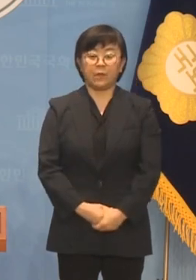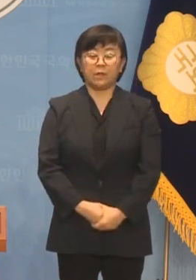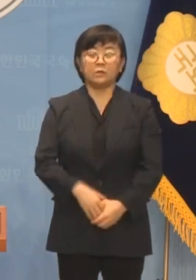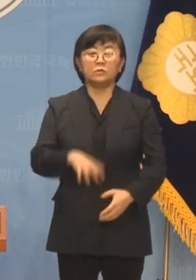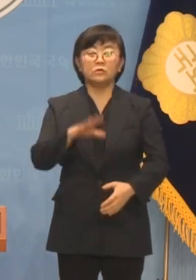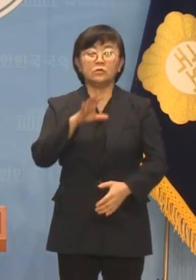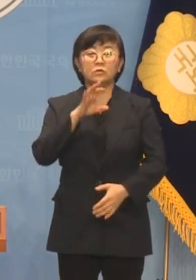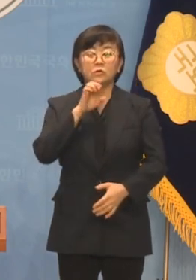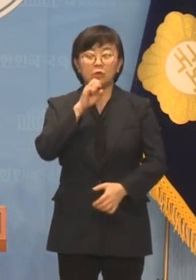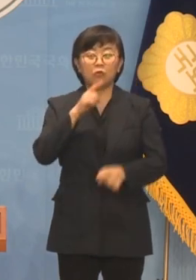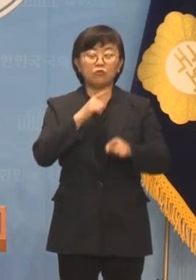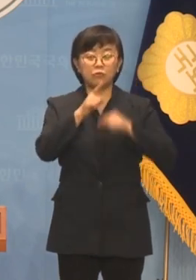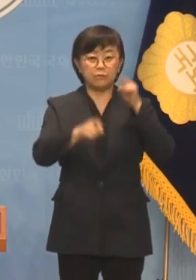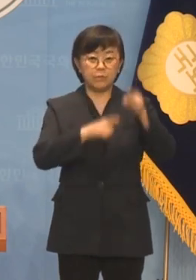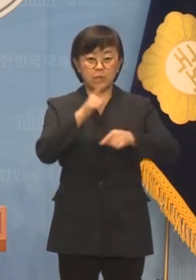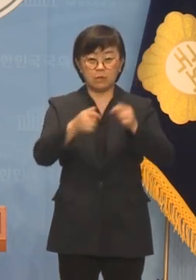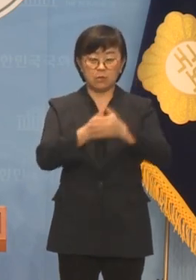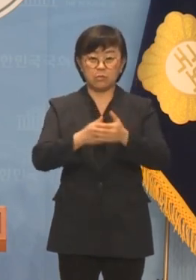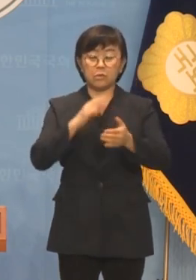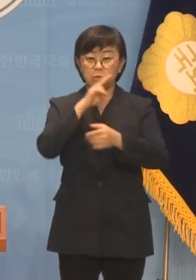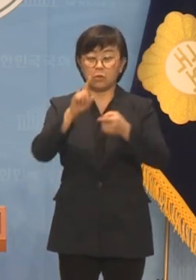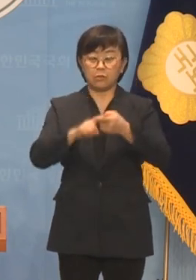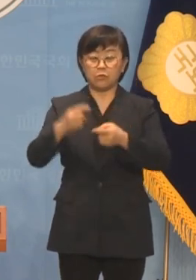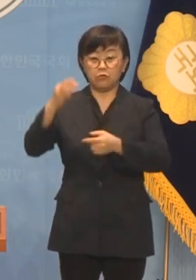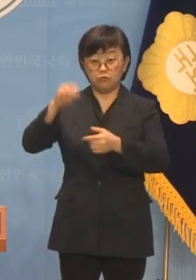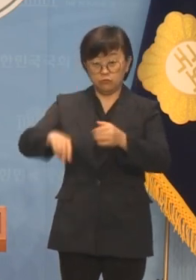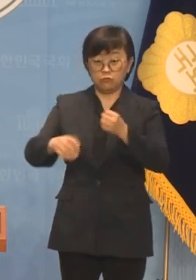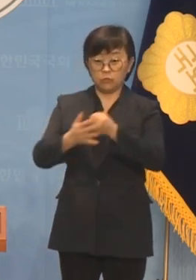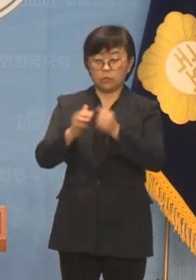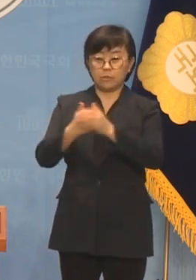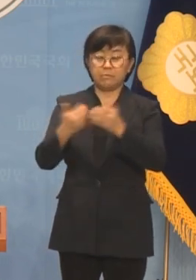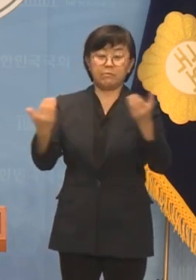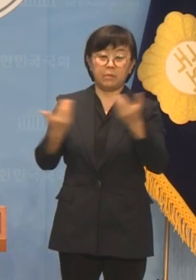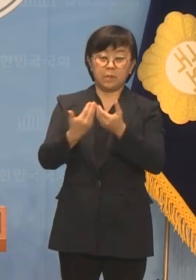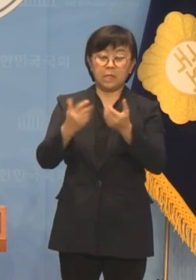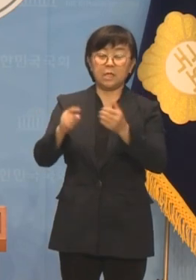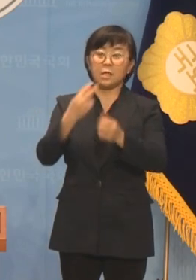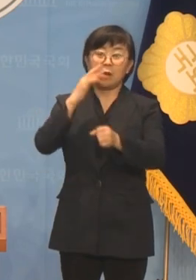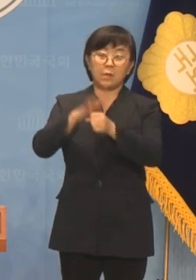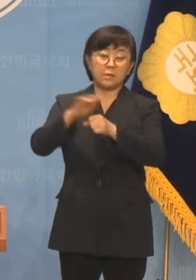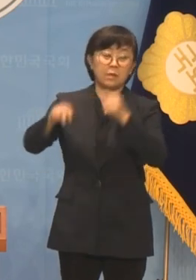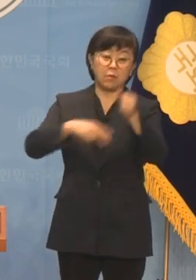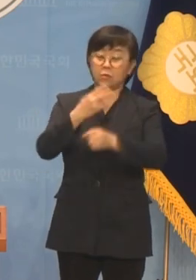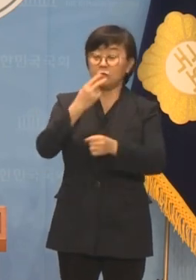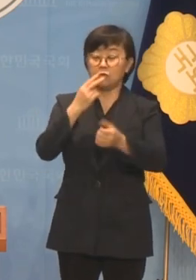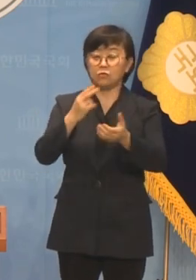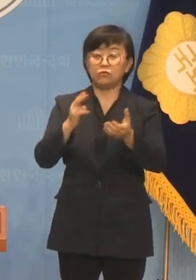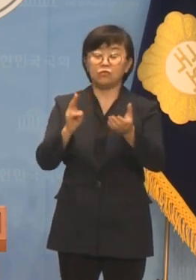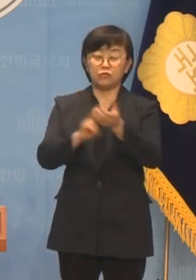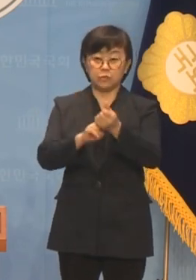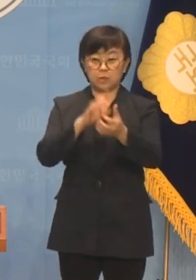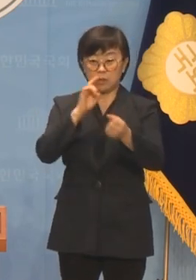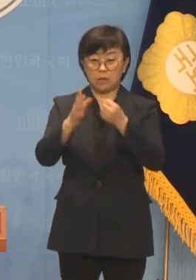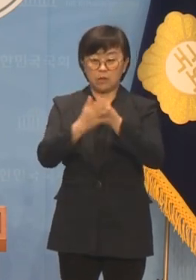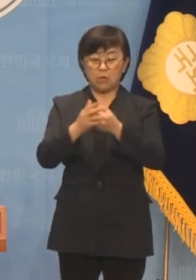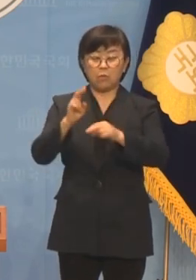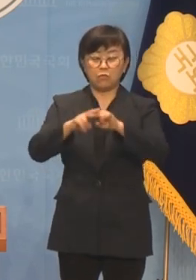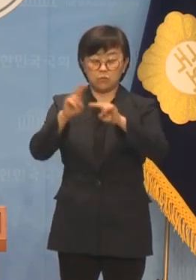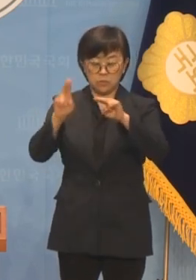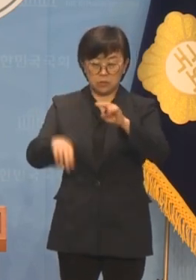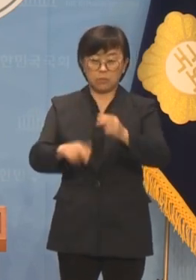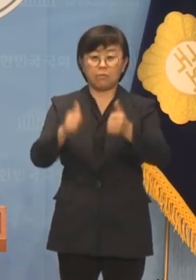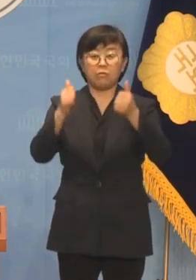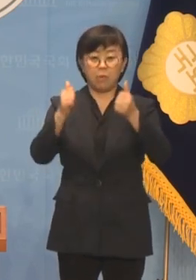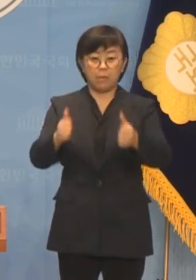의혹은 류 위원장의 적반하장으로 덮일 사안이 아니고 류 위원장이 물러나고 법의 심판을 받아야